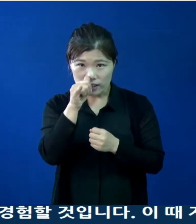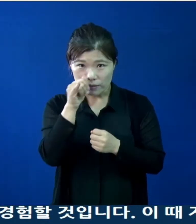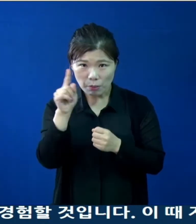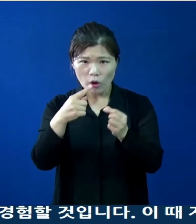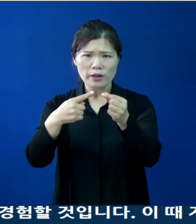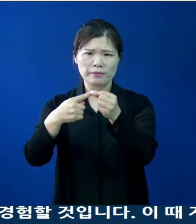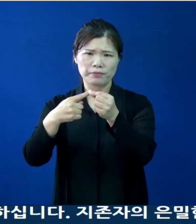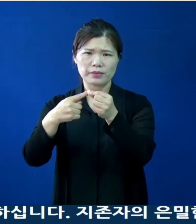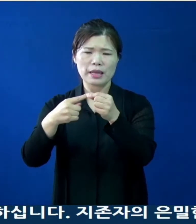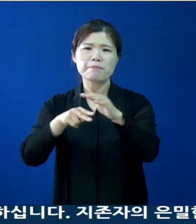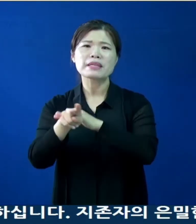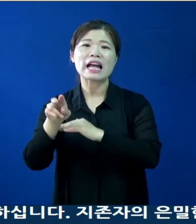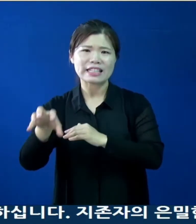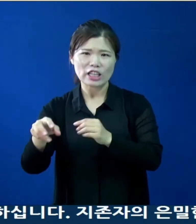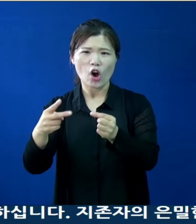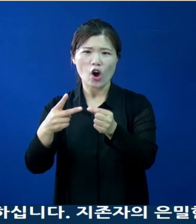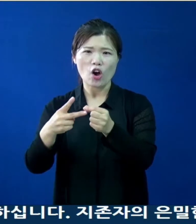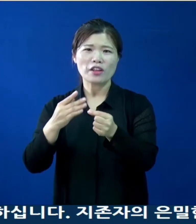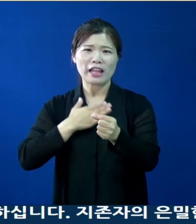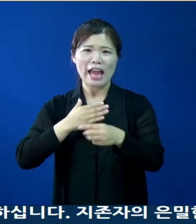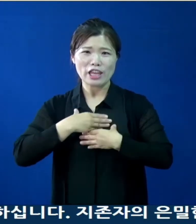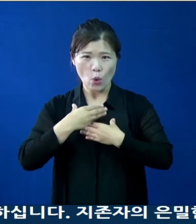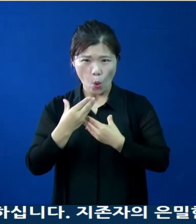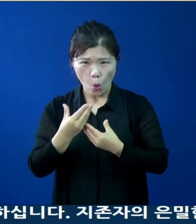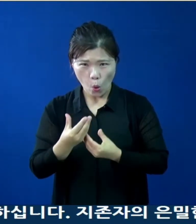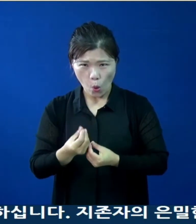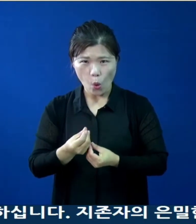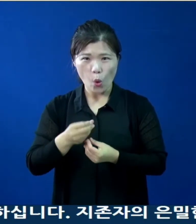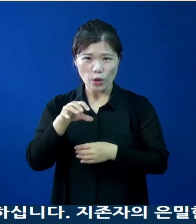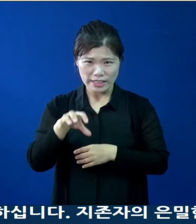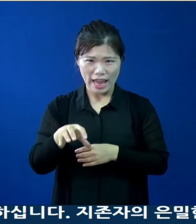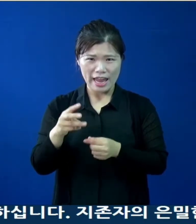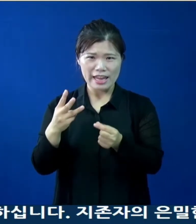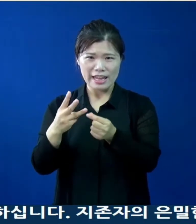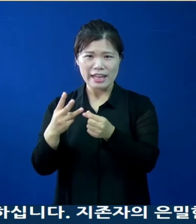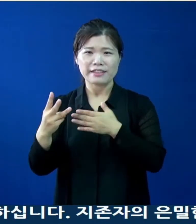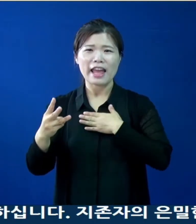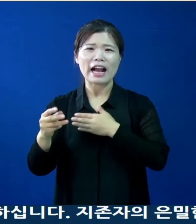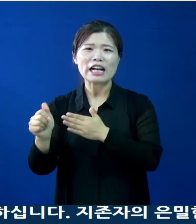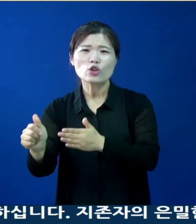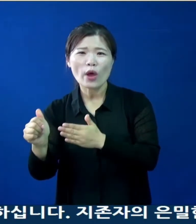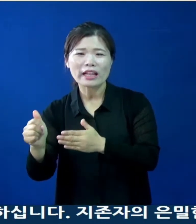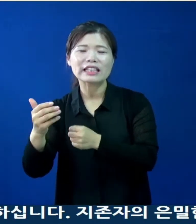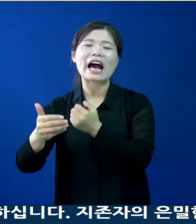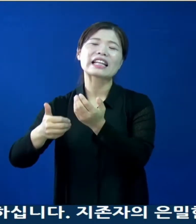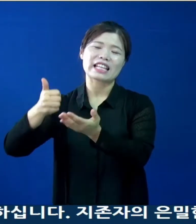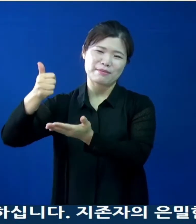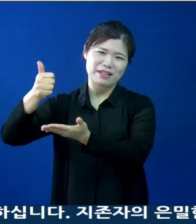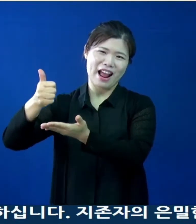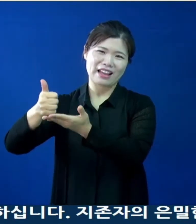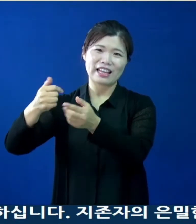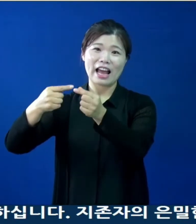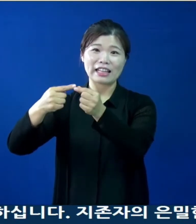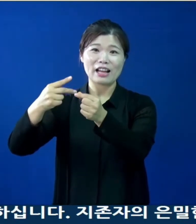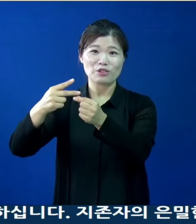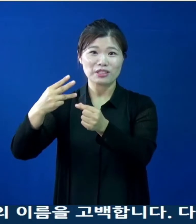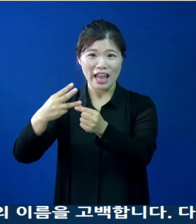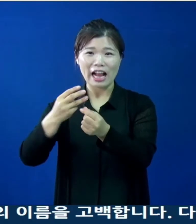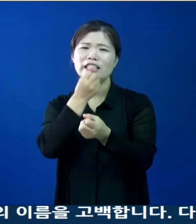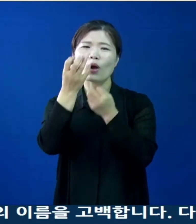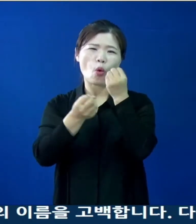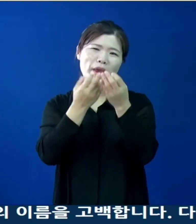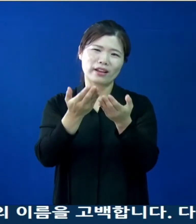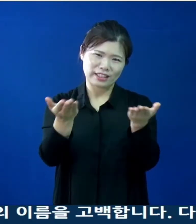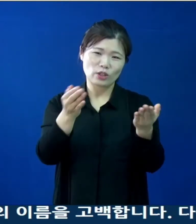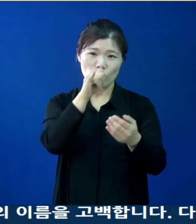피난처요, 나의 요새요, 내가 의뢰하는 하나님이라. 이런 고백을 올려드리는